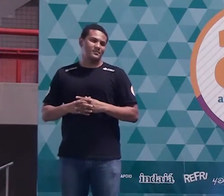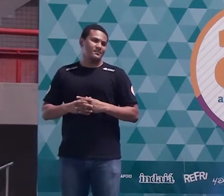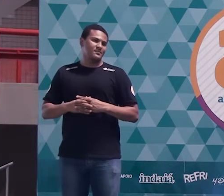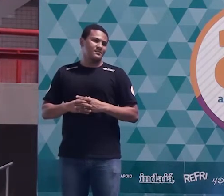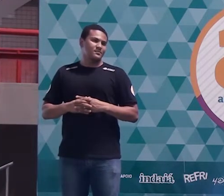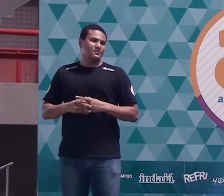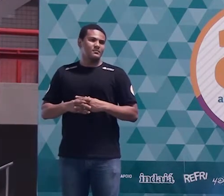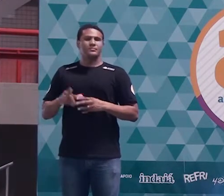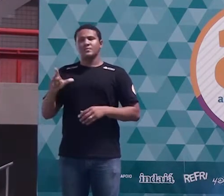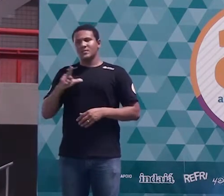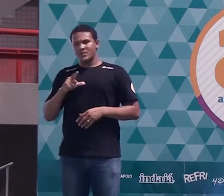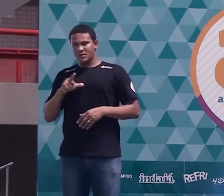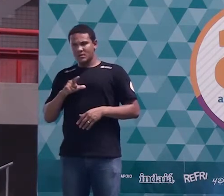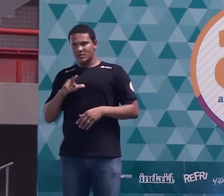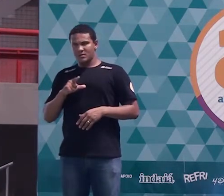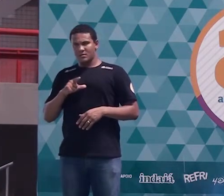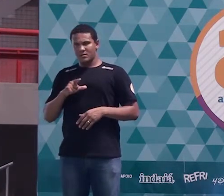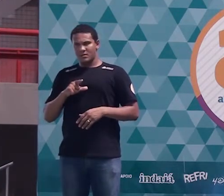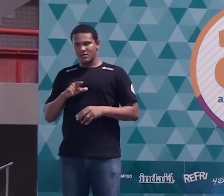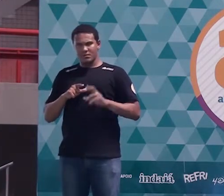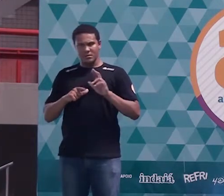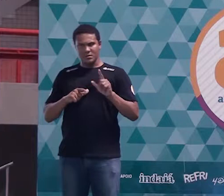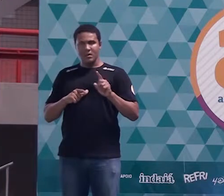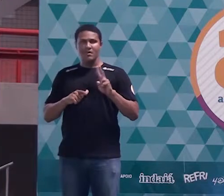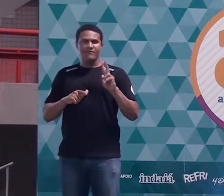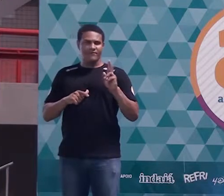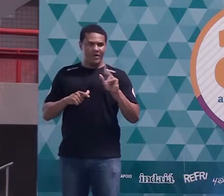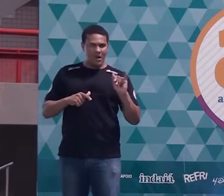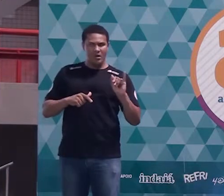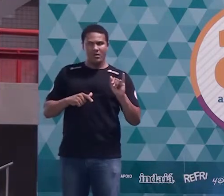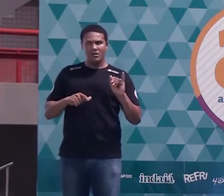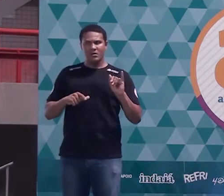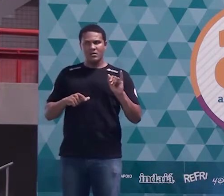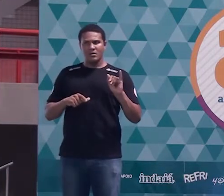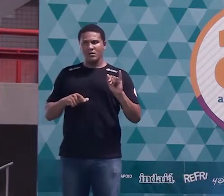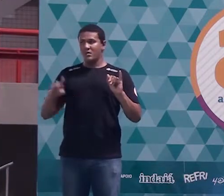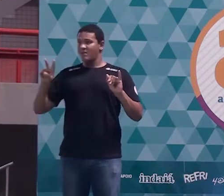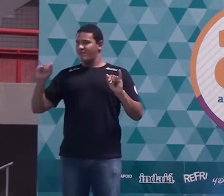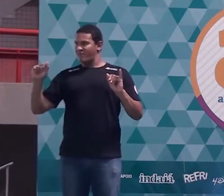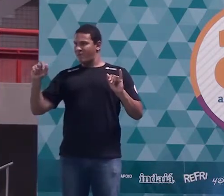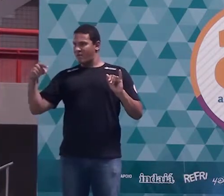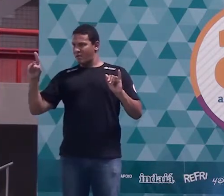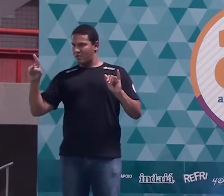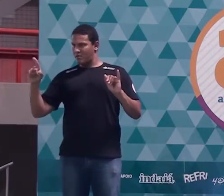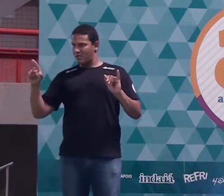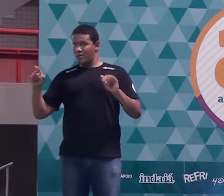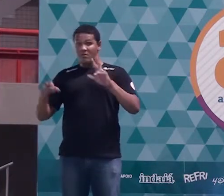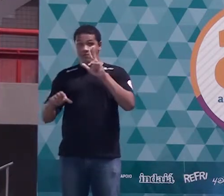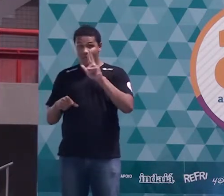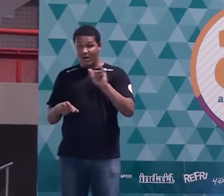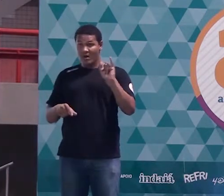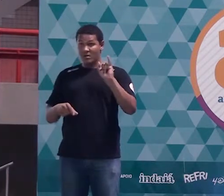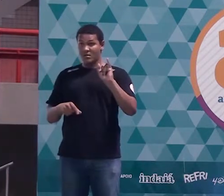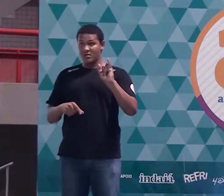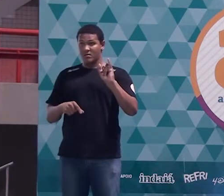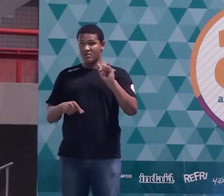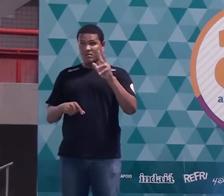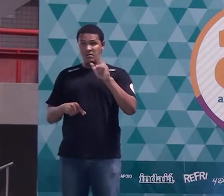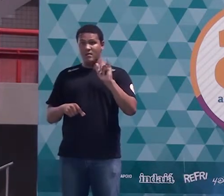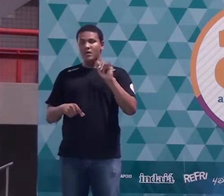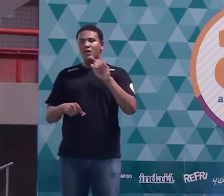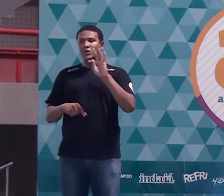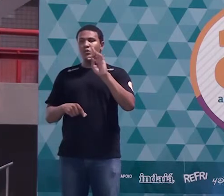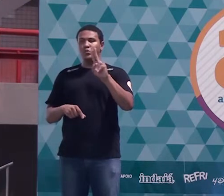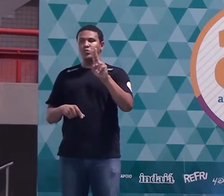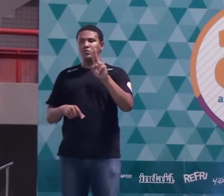Existe diferença entre vá e vai? Lógico, né? Quando eu digo vai, é tu. Eu estou te tratando por tu.